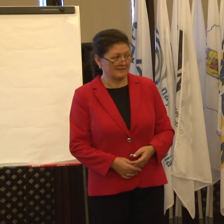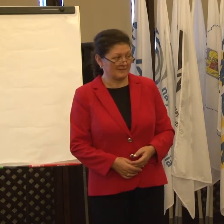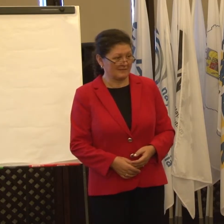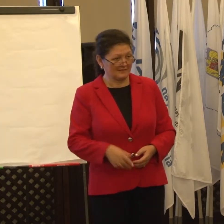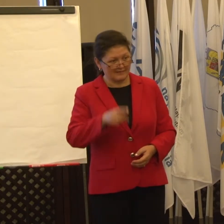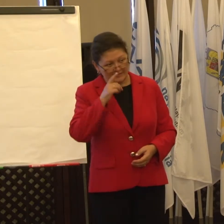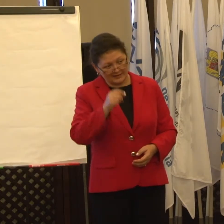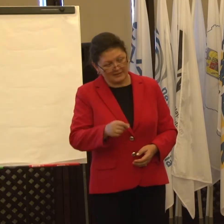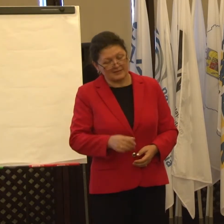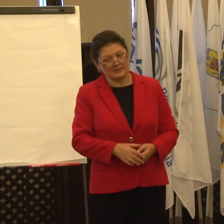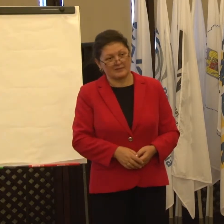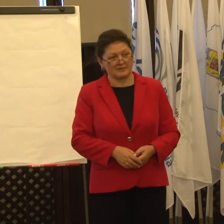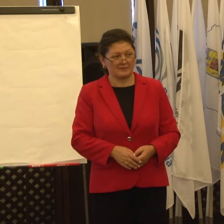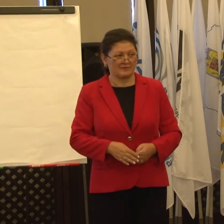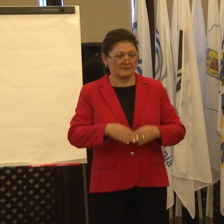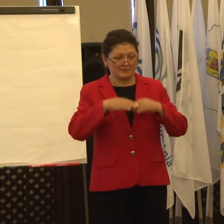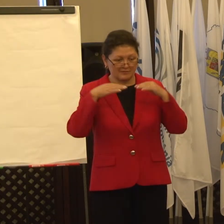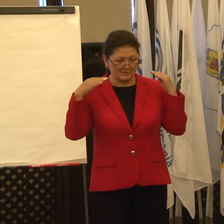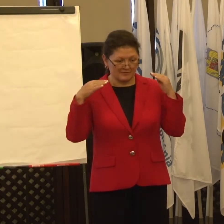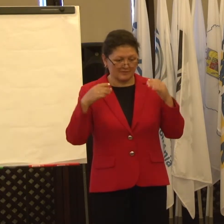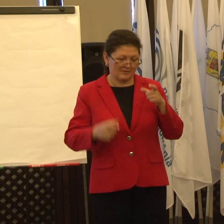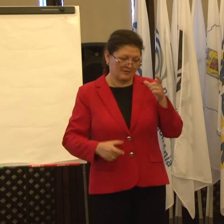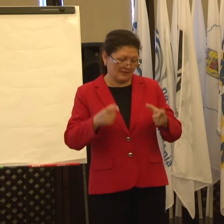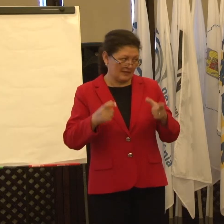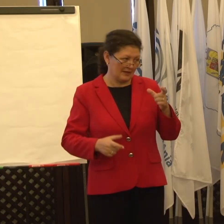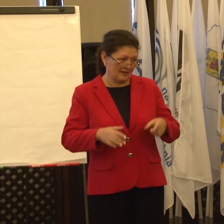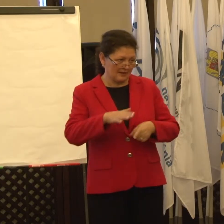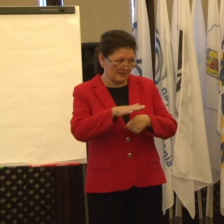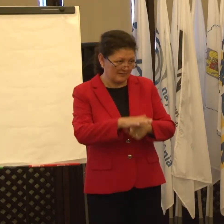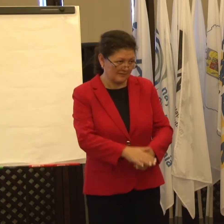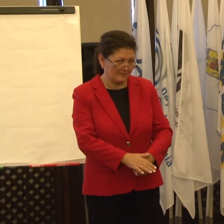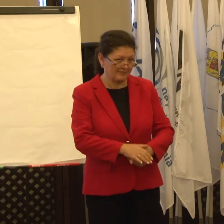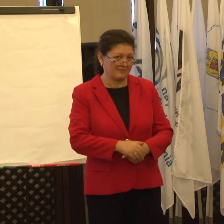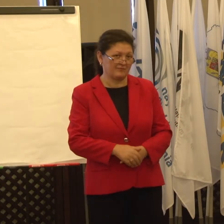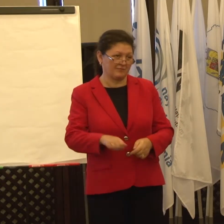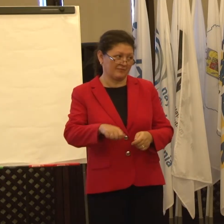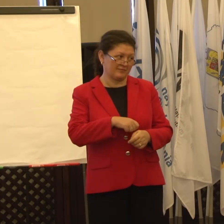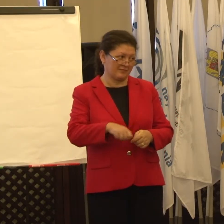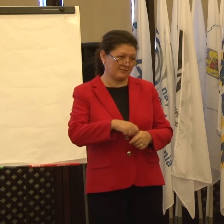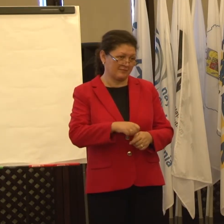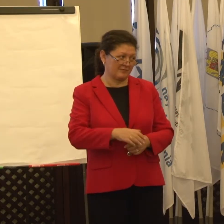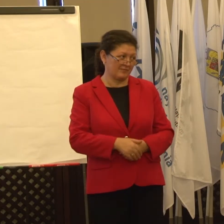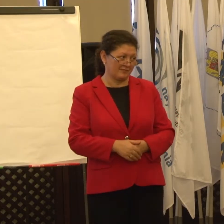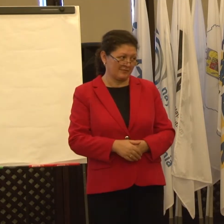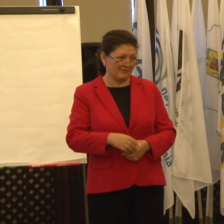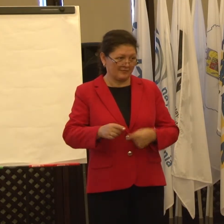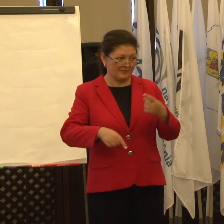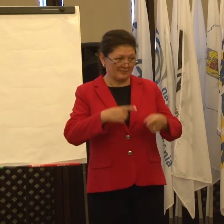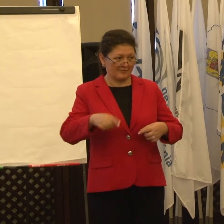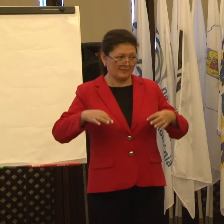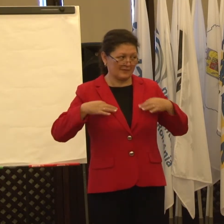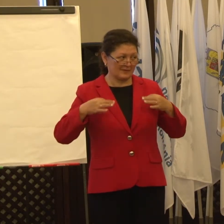Am spus să spunem suficient despre această discriminare în domeniul educației. Să trecem la